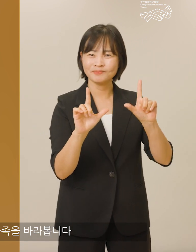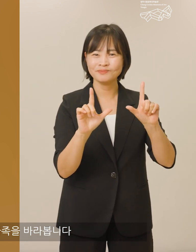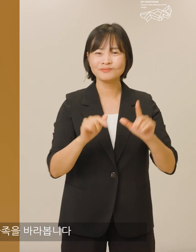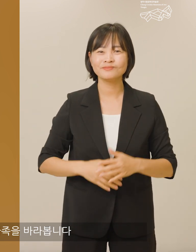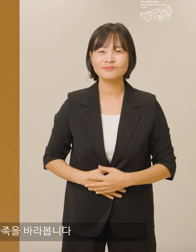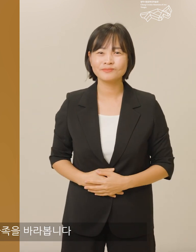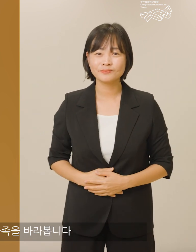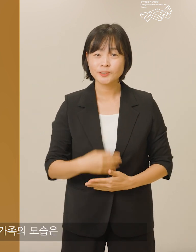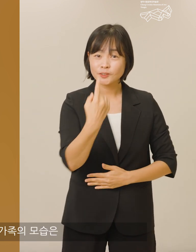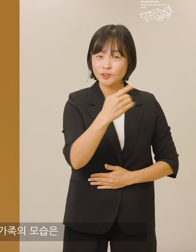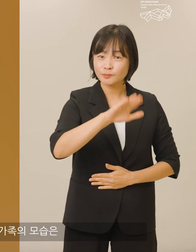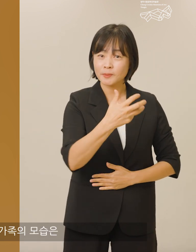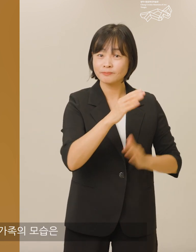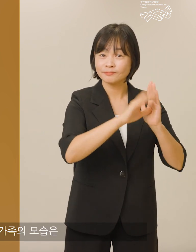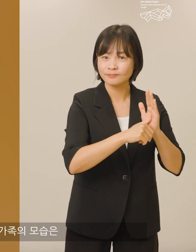바라봅니다.